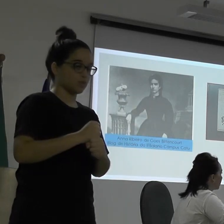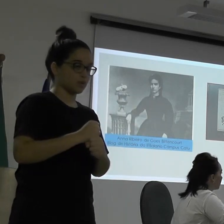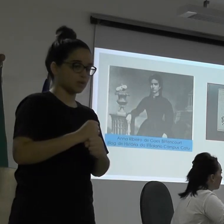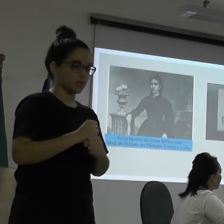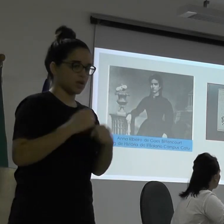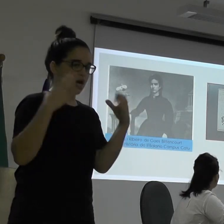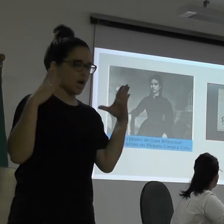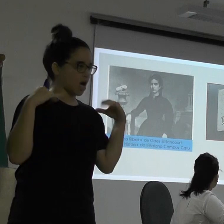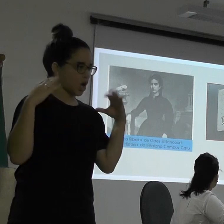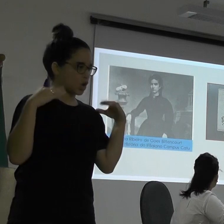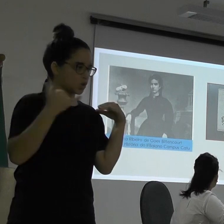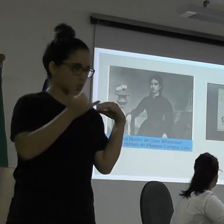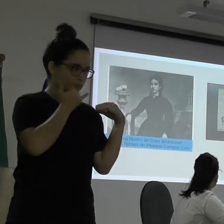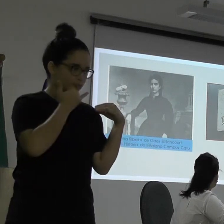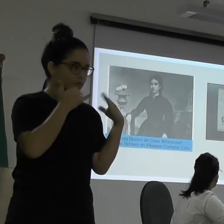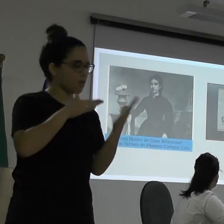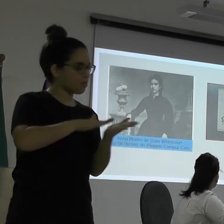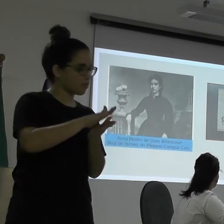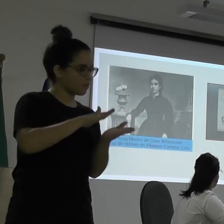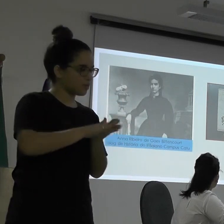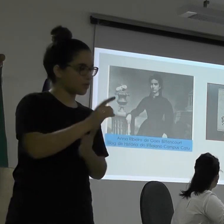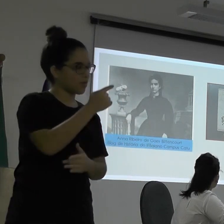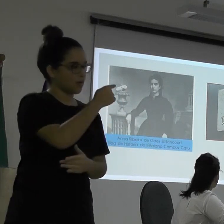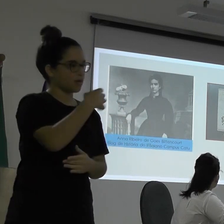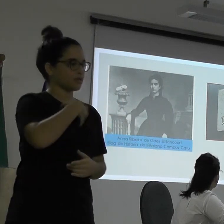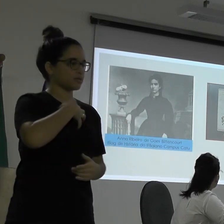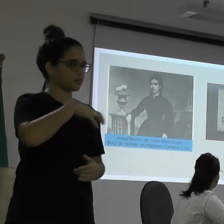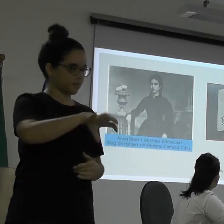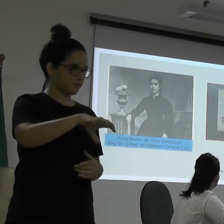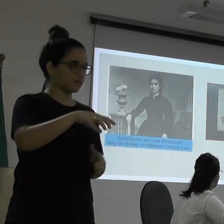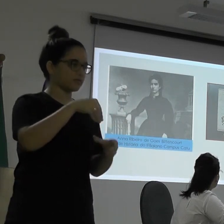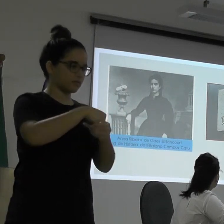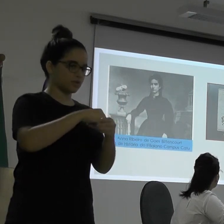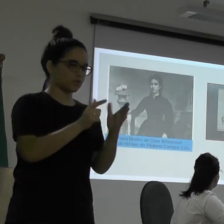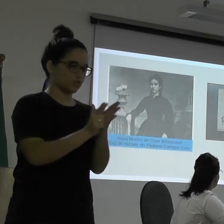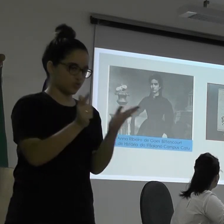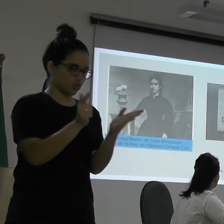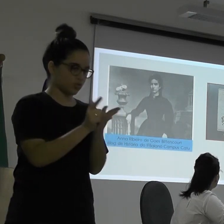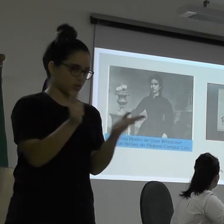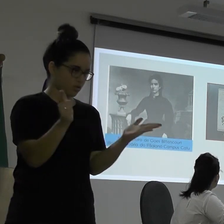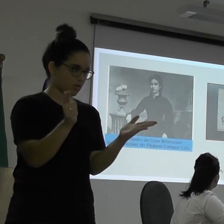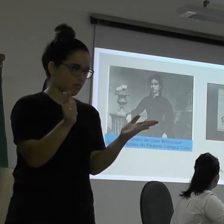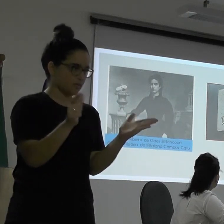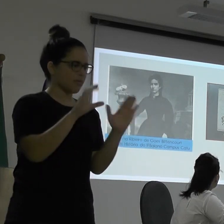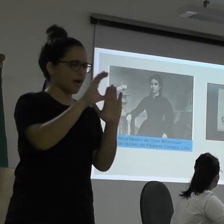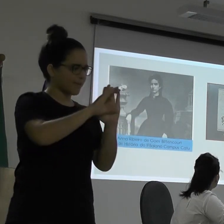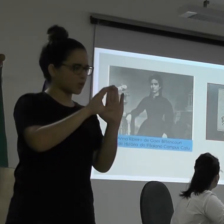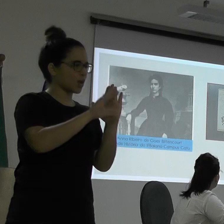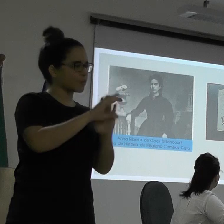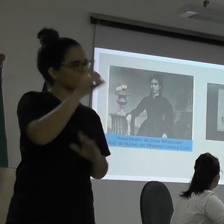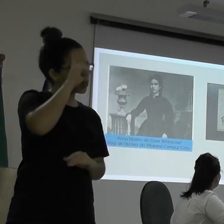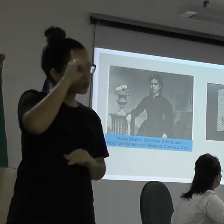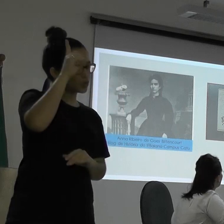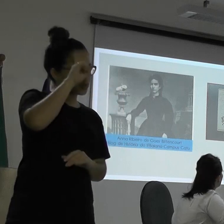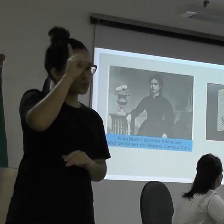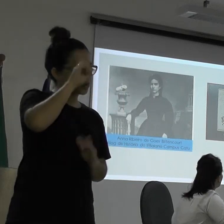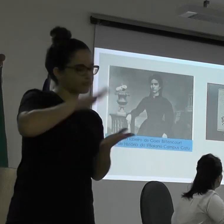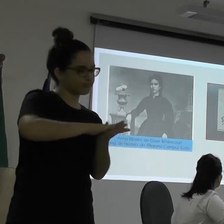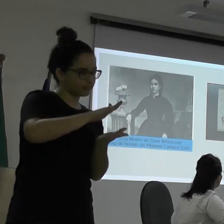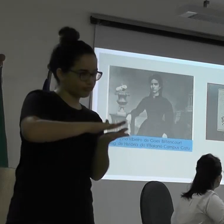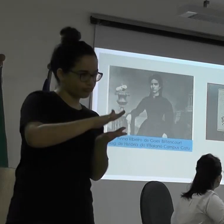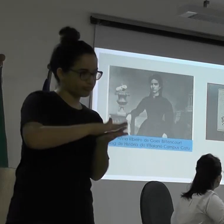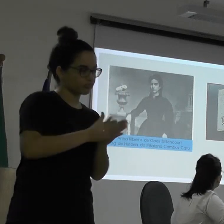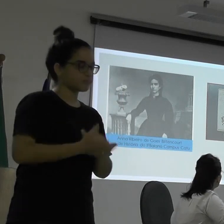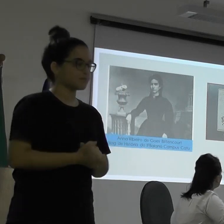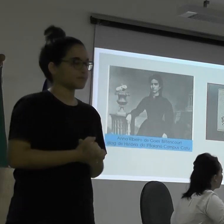Ana Ribeiro, foi publicado em Salvador, no jornal Gazeta de Notícias da Bahia, em capítulos diários. Conforme Maria